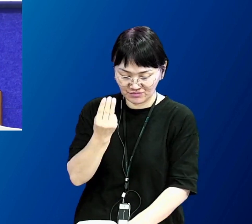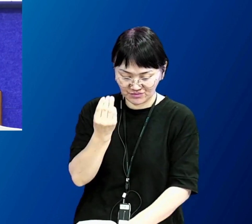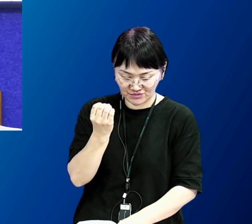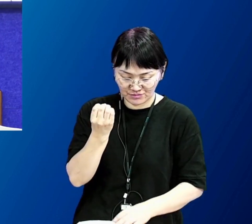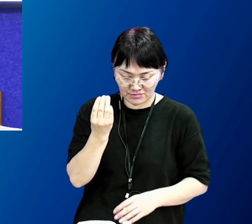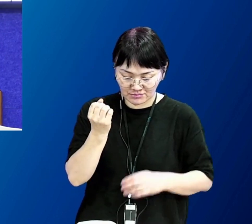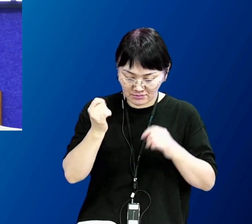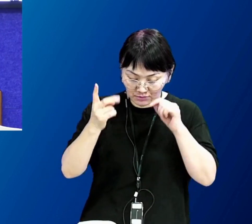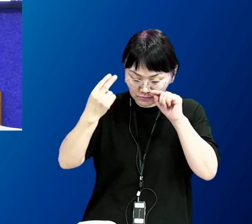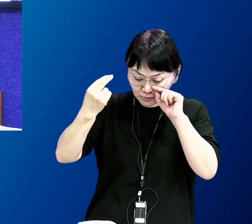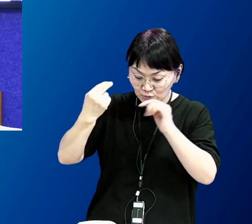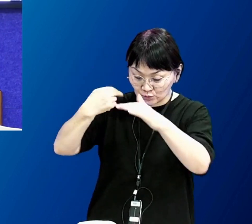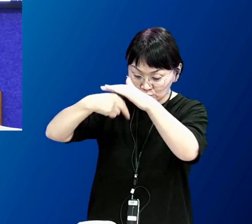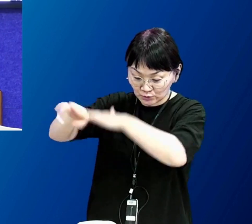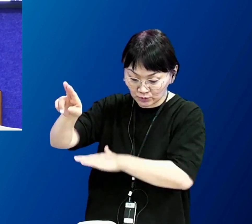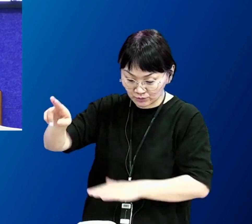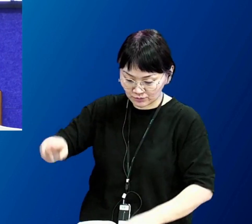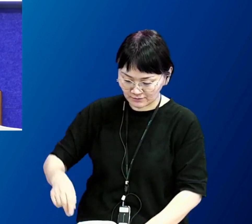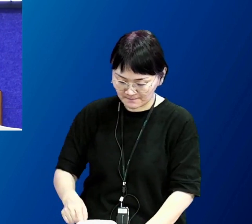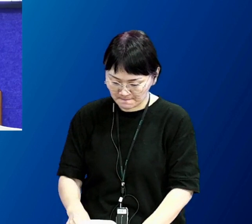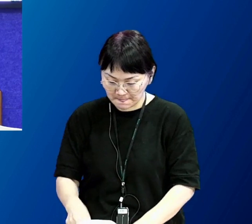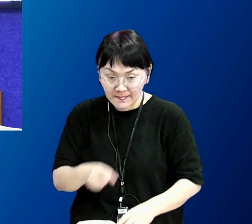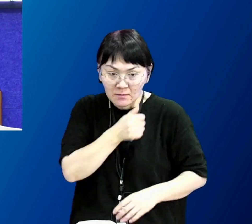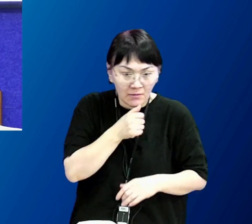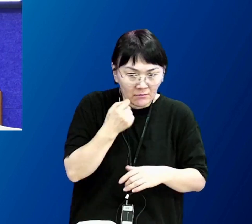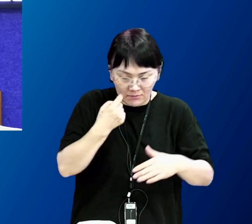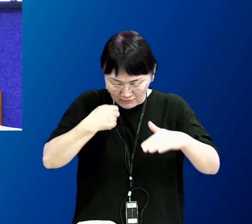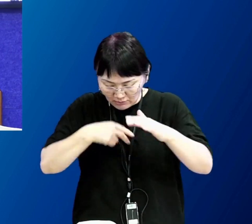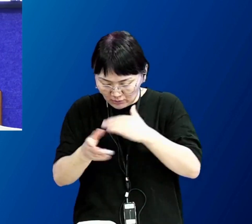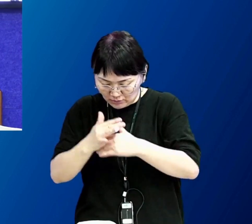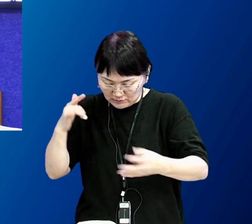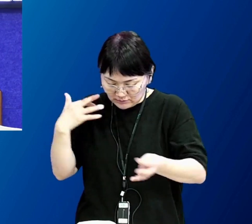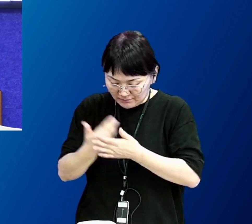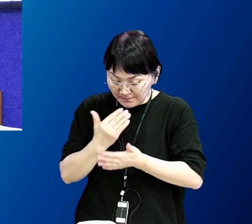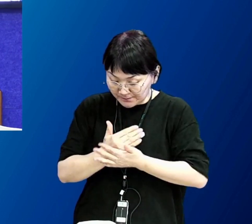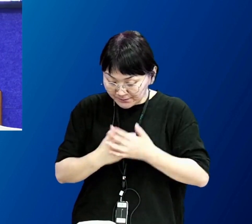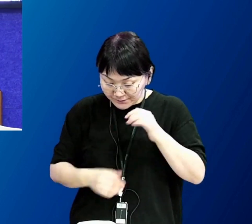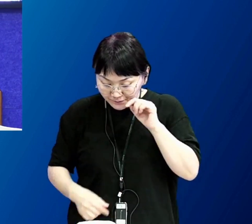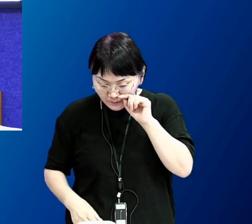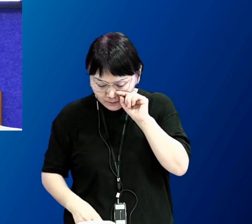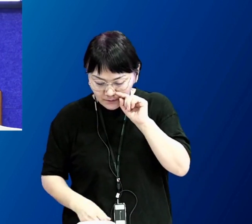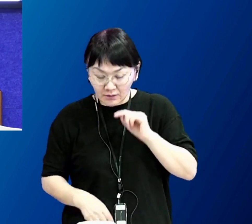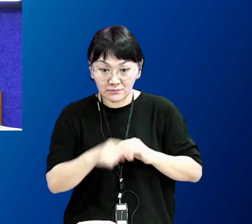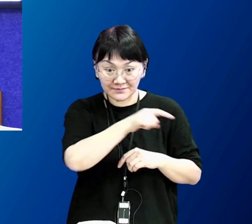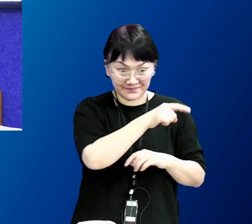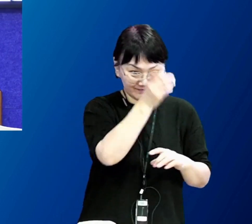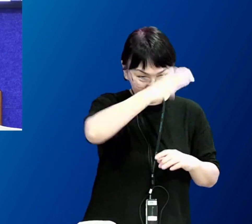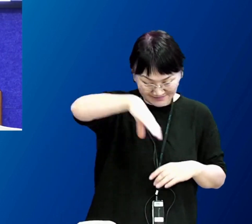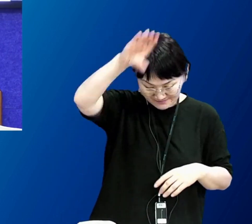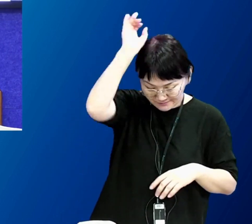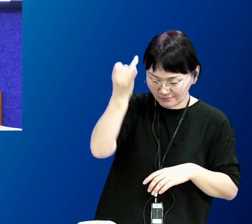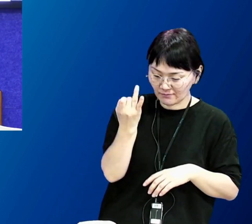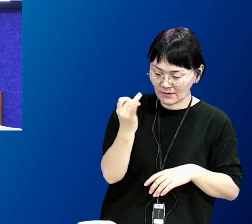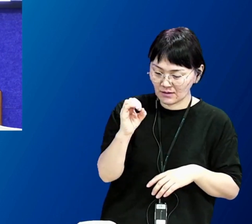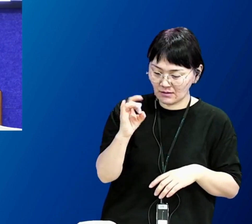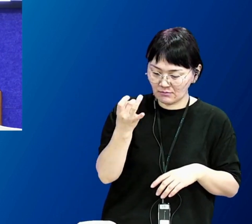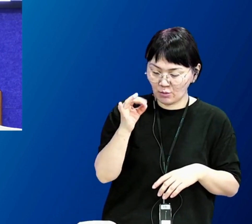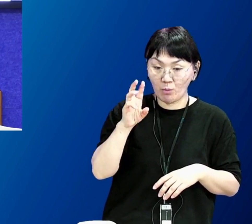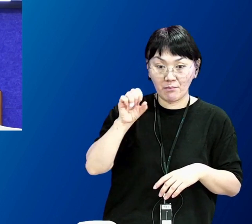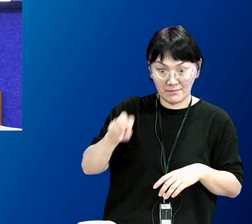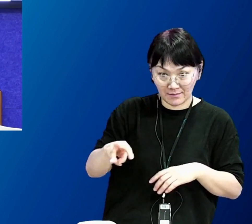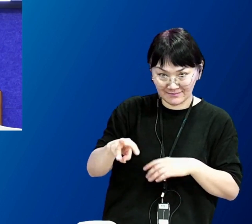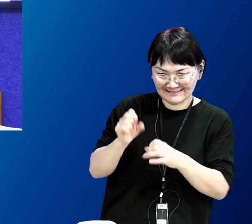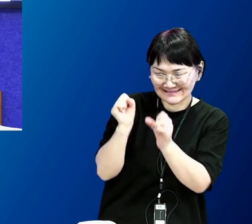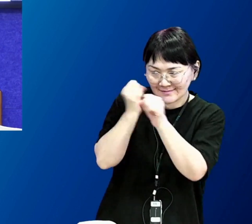зохтон Соломоныг өхөртөл Египтэд хорогодож байва. Соломон Еробамыг алах гэж оролцсон биз.